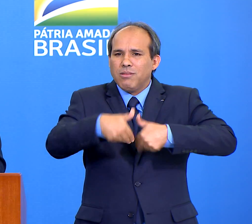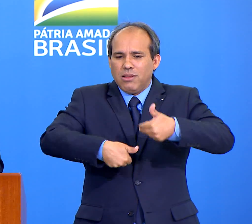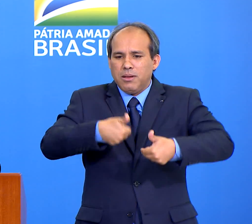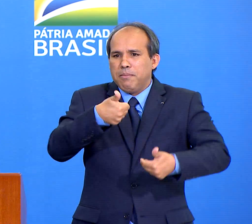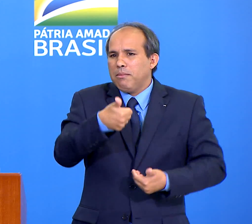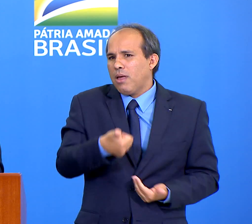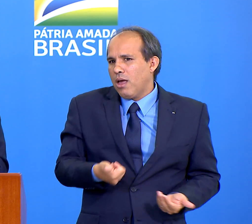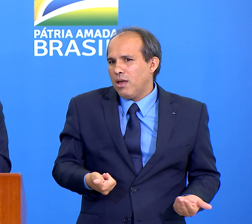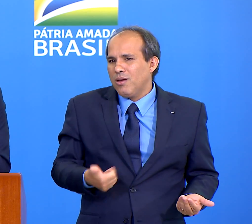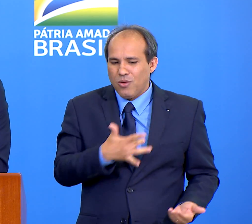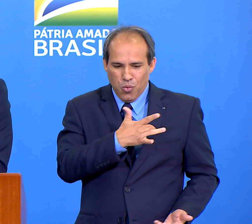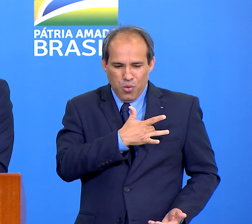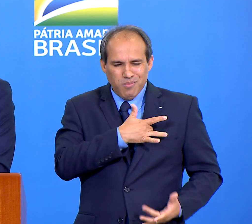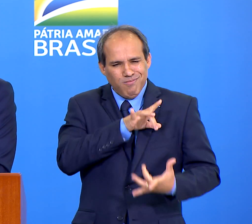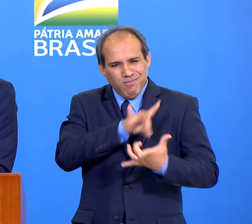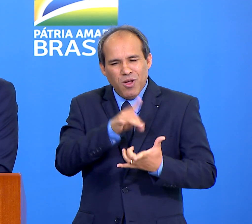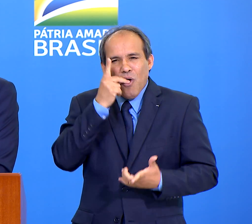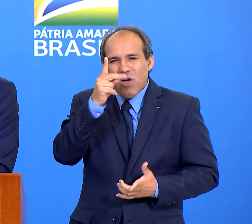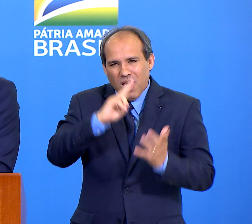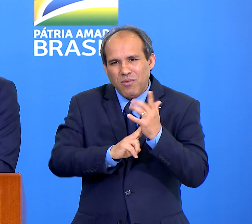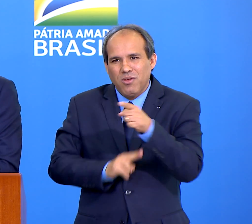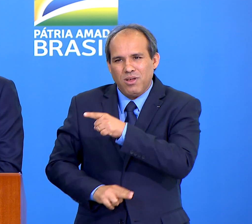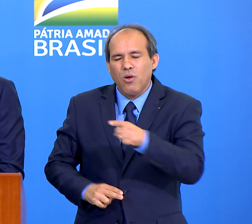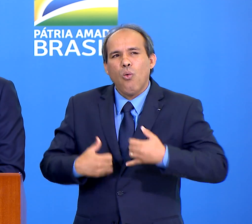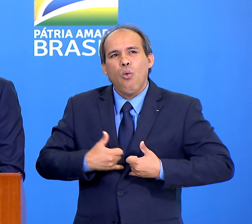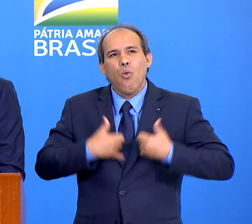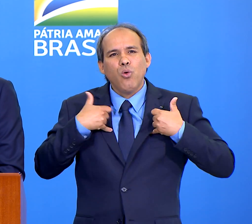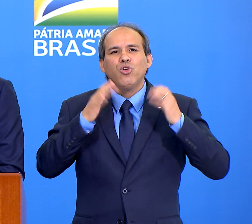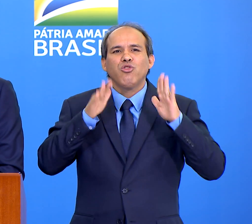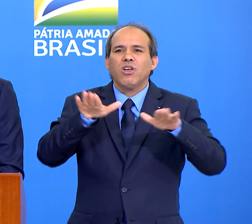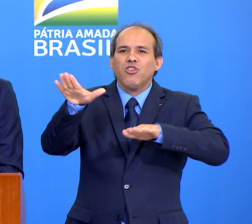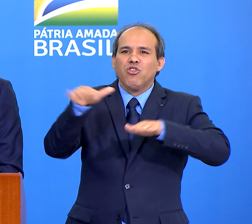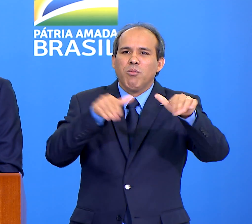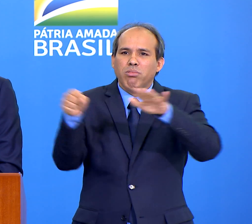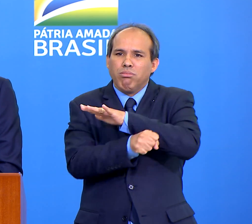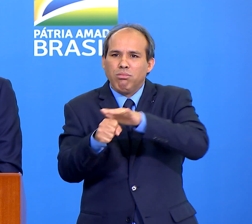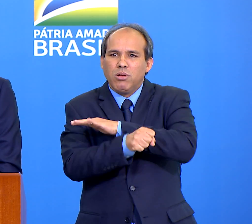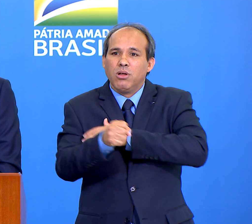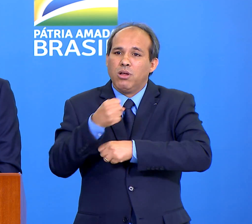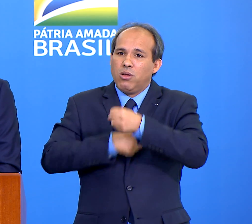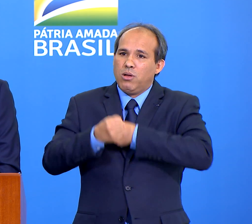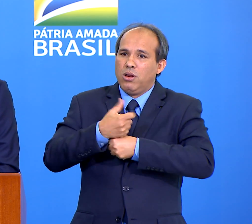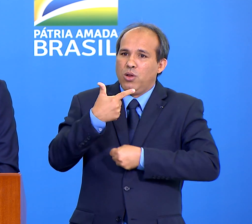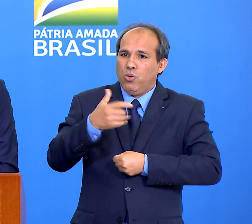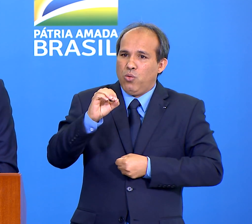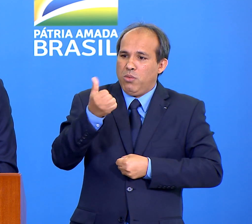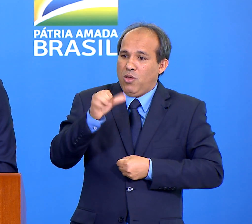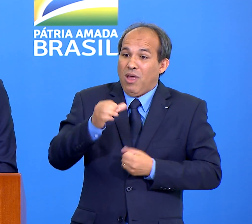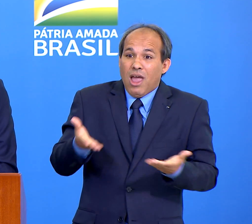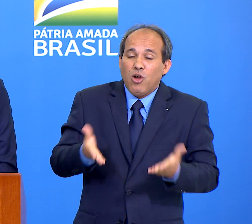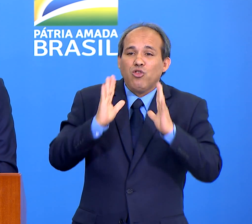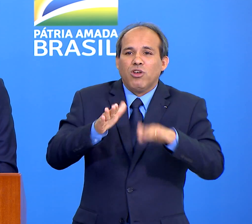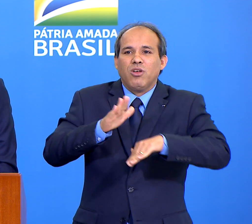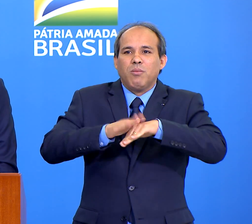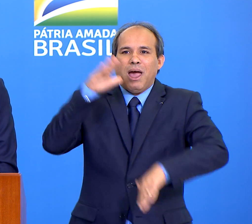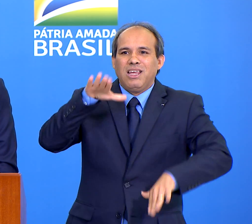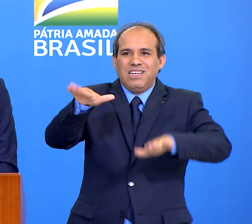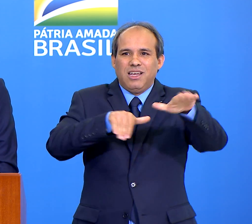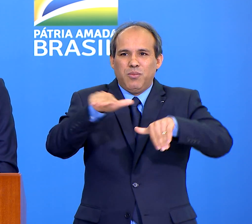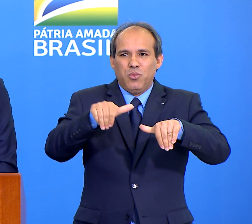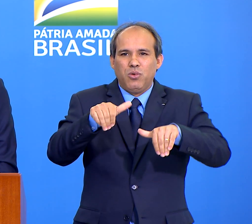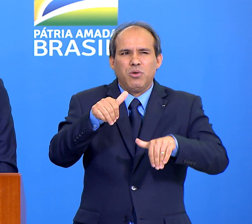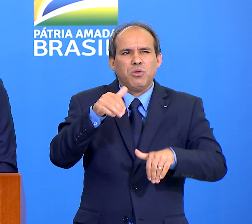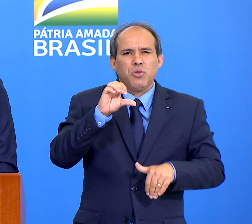muito orgulho nós já fizemos esse primeiro chamamento em 2019 E acabamos de chamar mais de